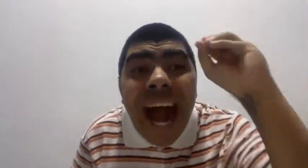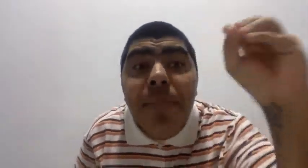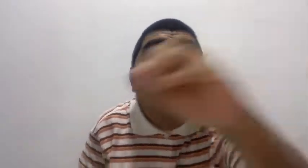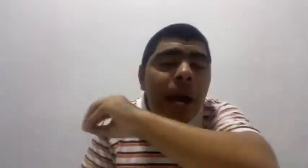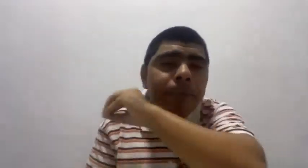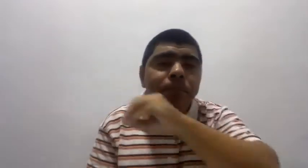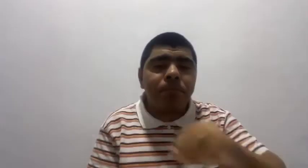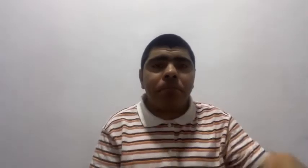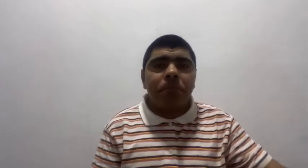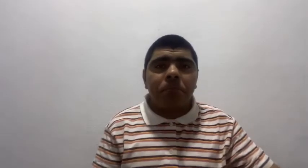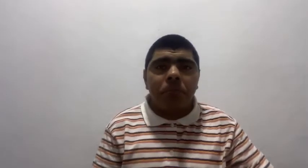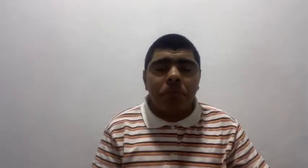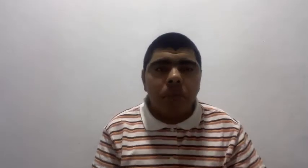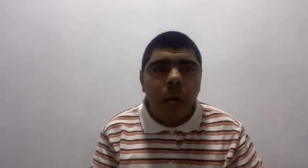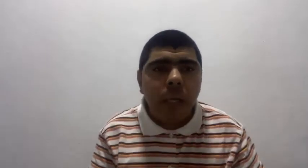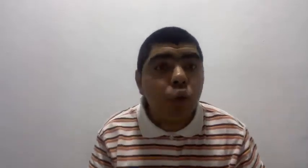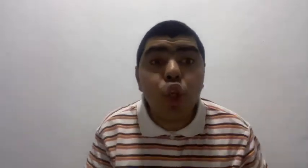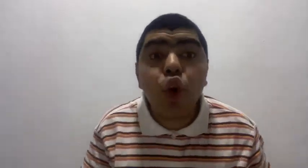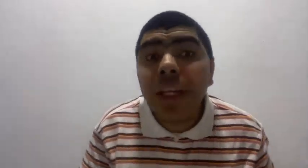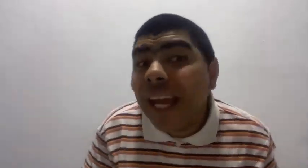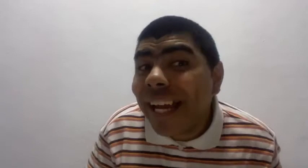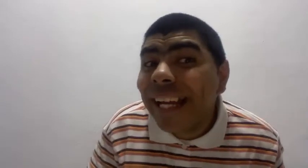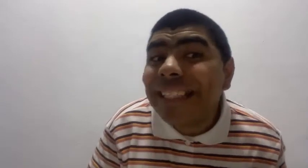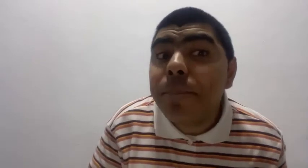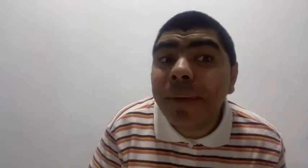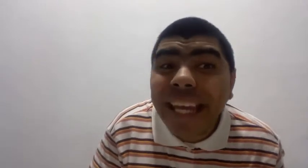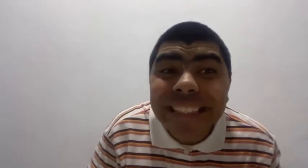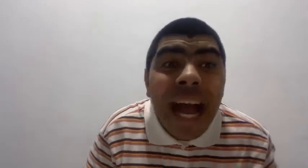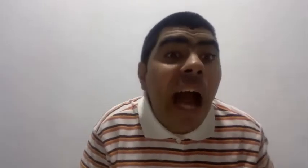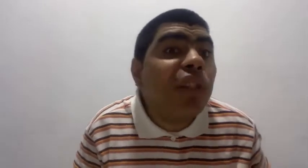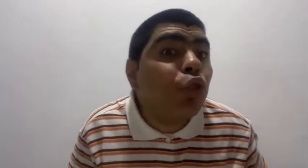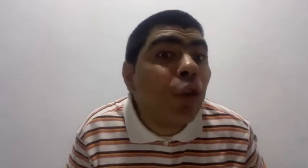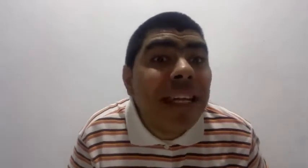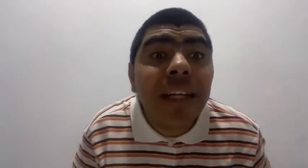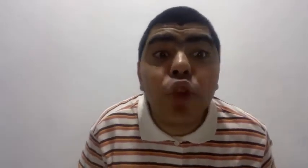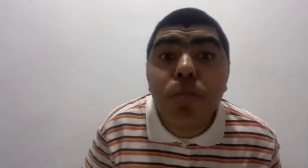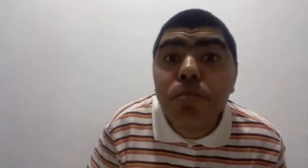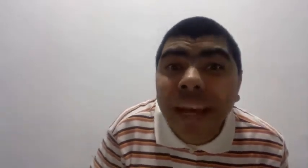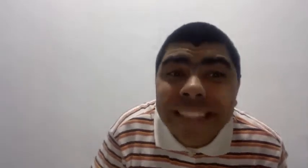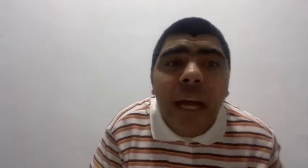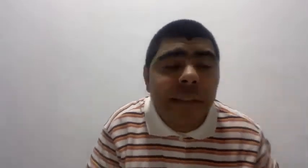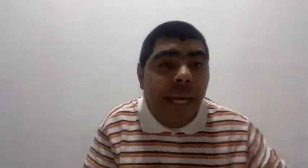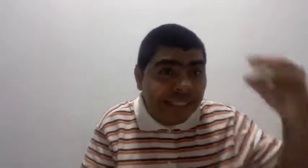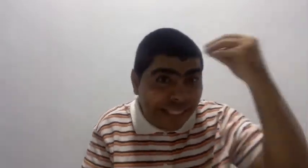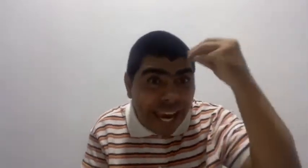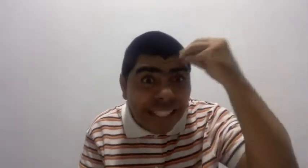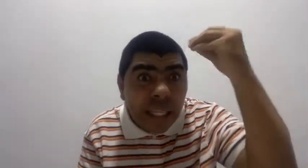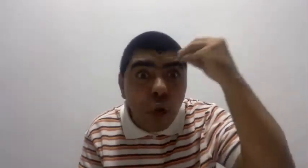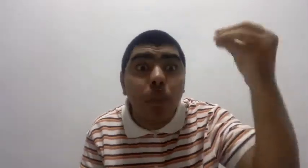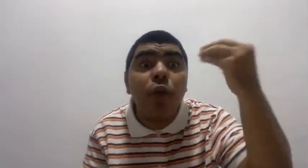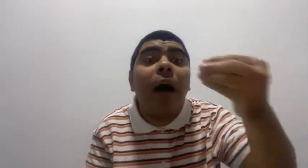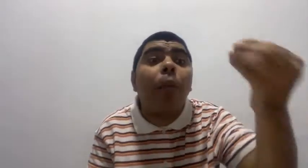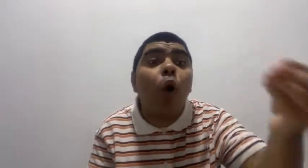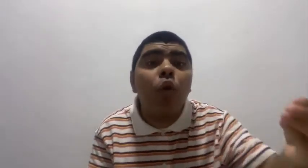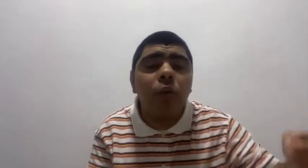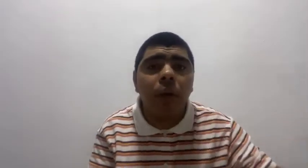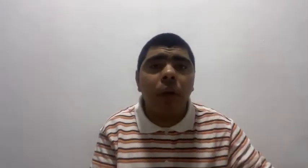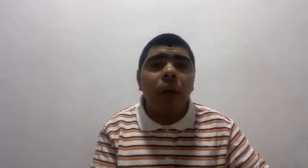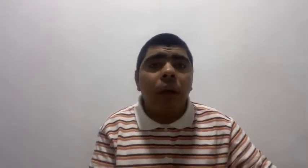ama. Aleluya, no quiere que te pierdas al sonar la trompeta. Entiéndelo, por favor.